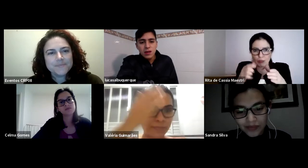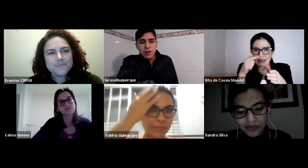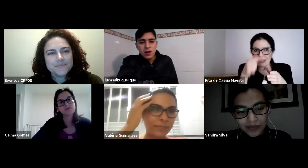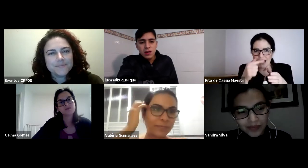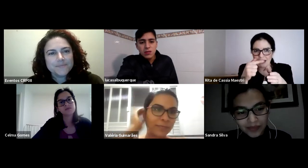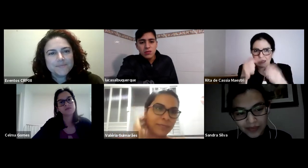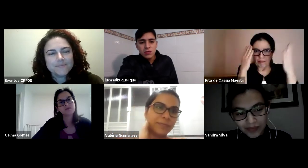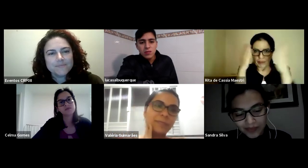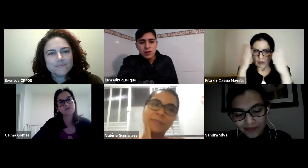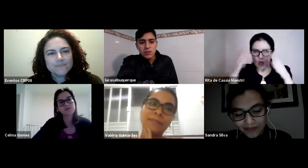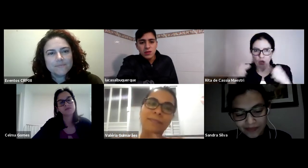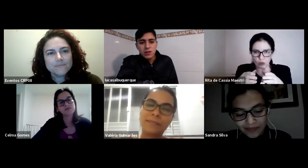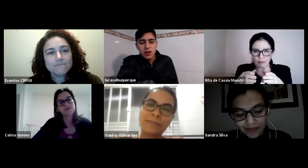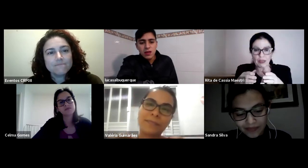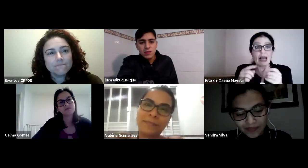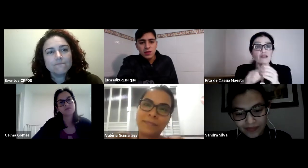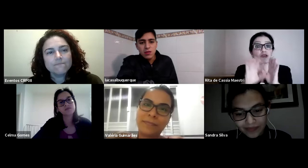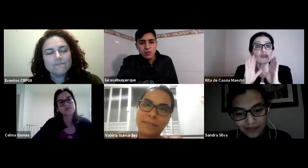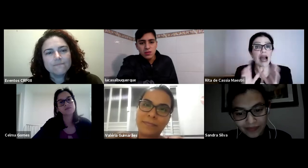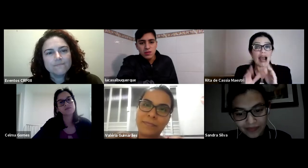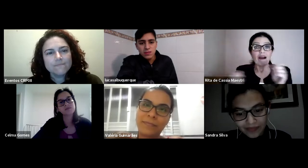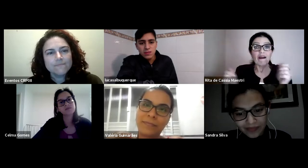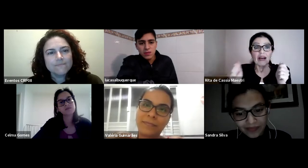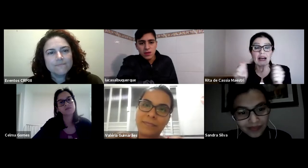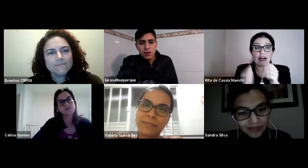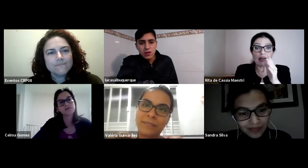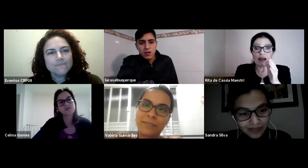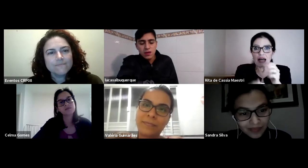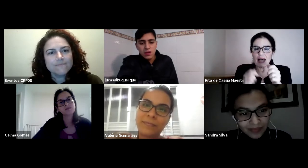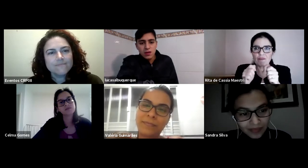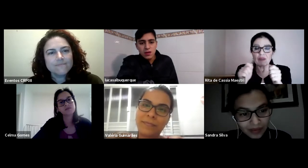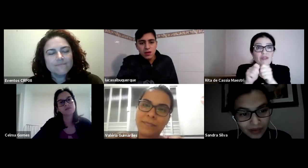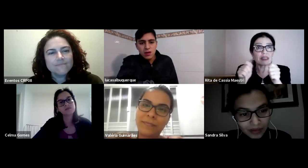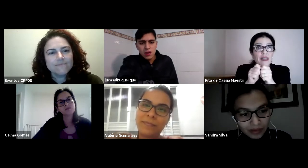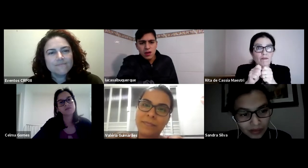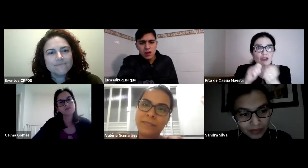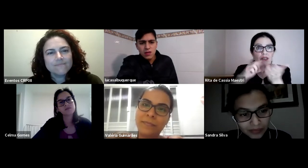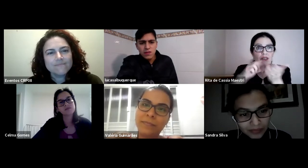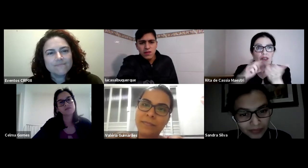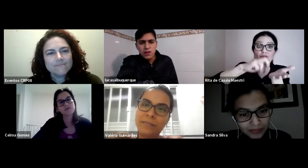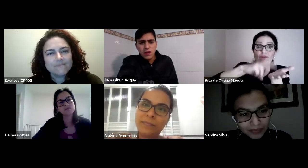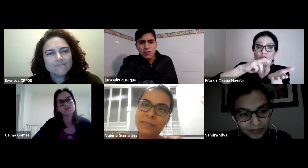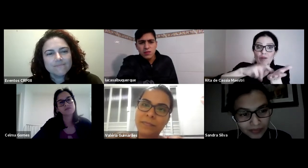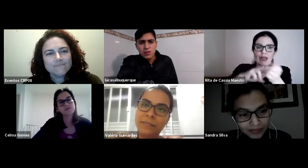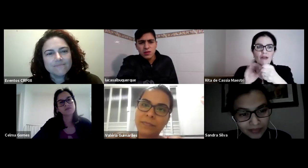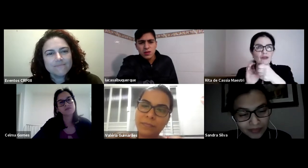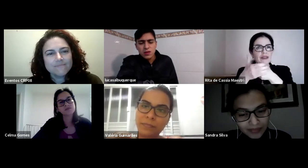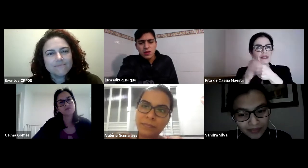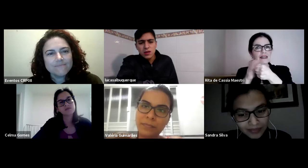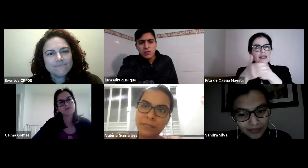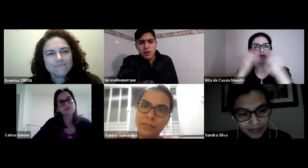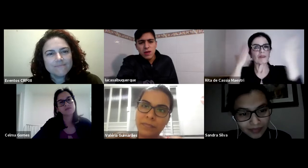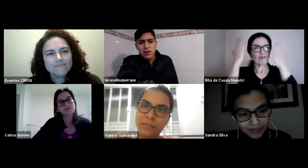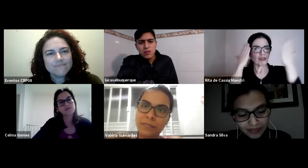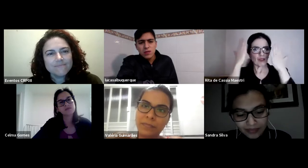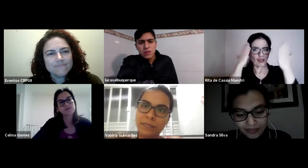e agora o grupo nós temos 7 psicólogos. E nós já fizemos